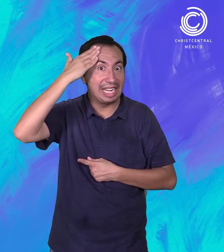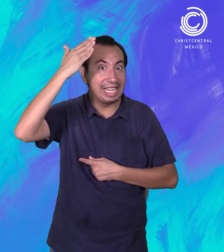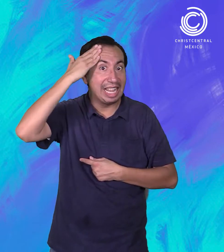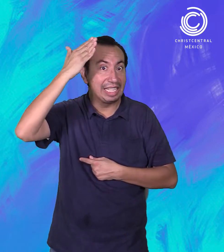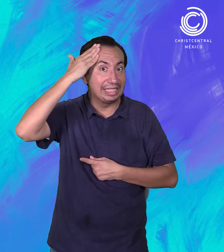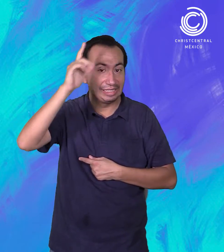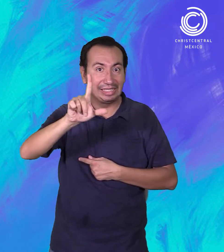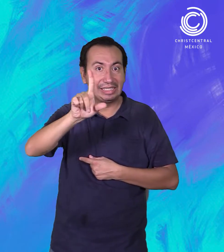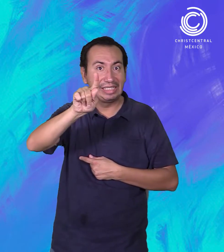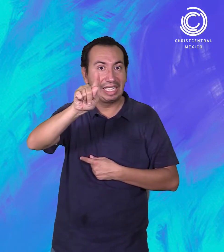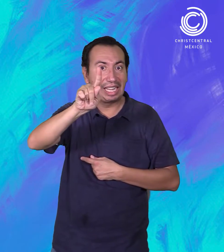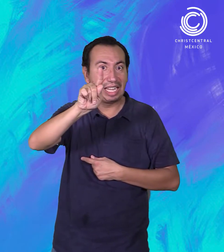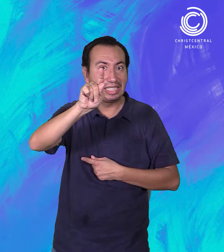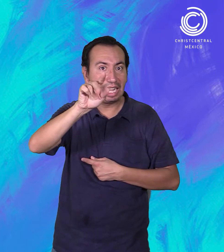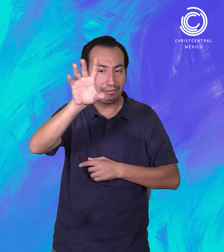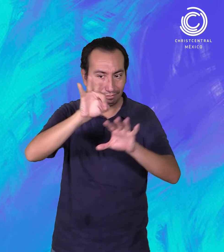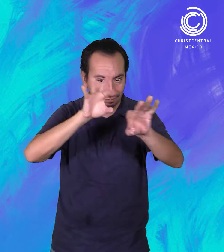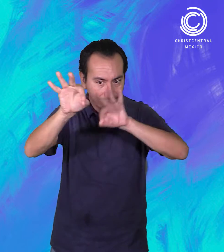sus principales,